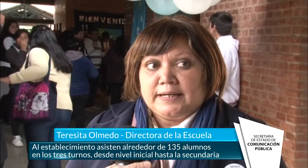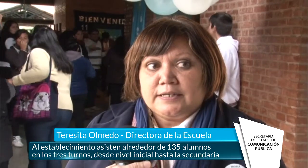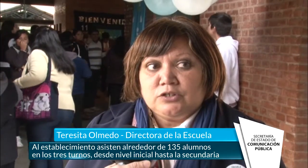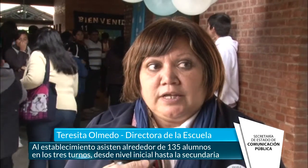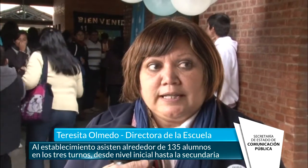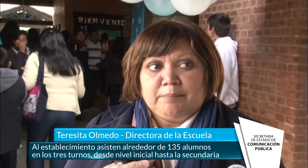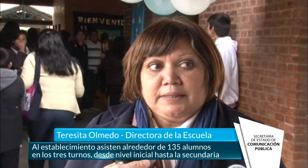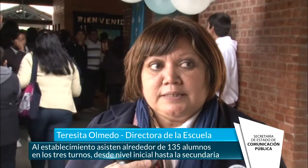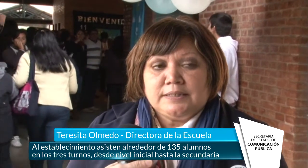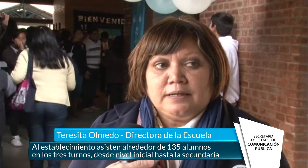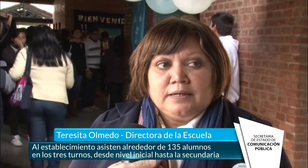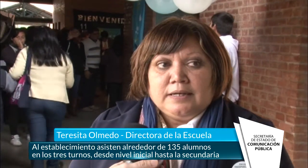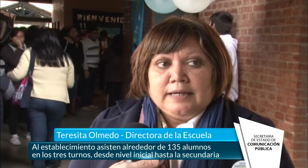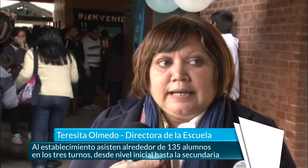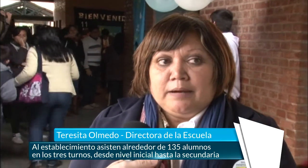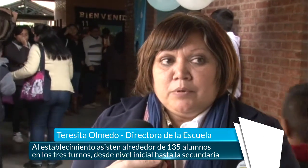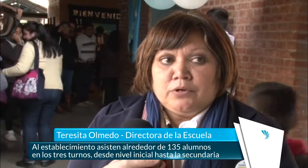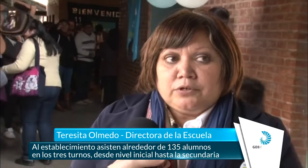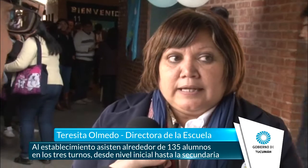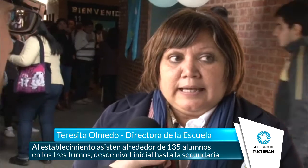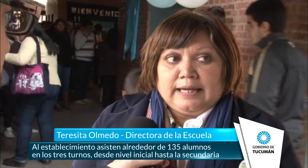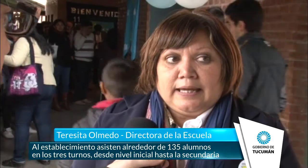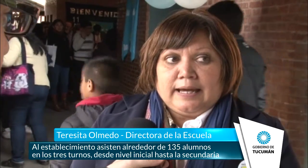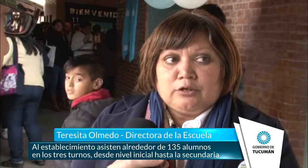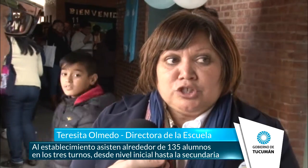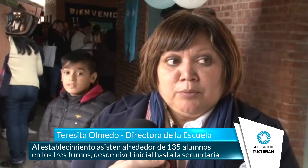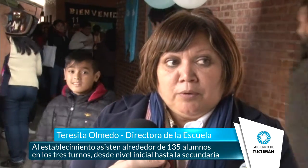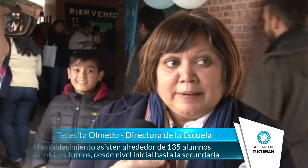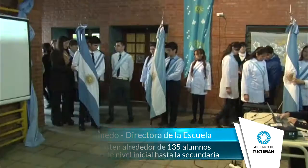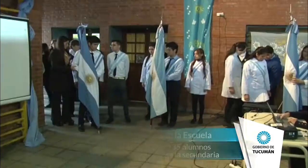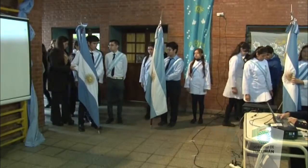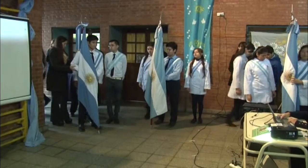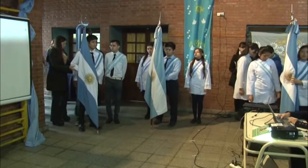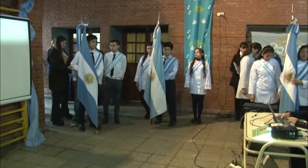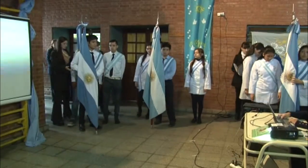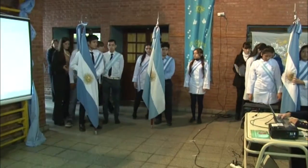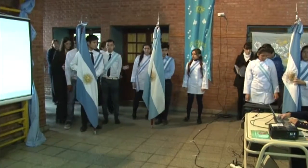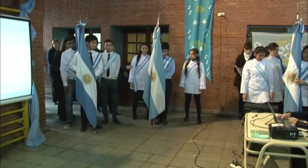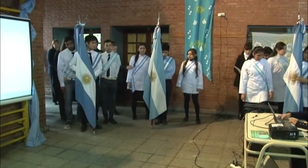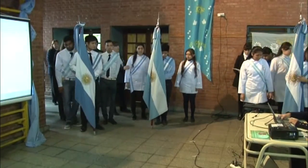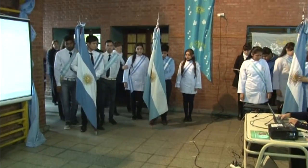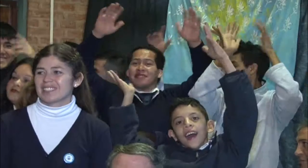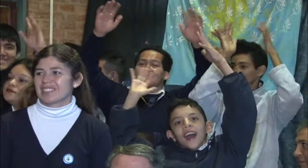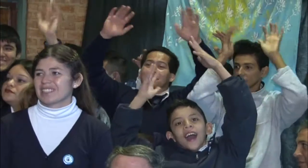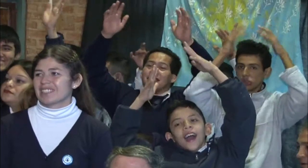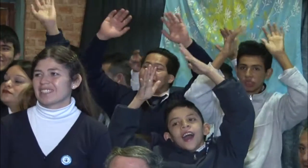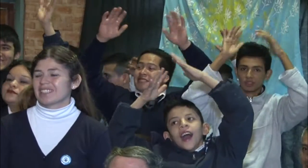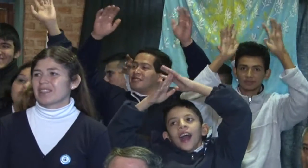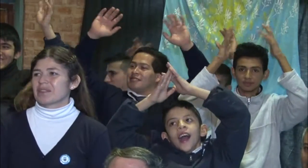Declaración de la Independencia, el amor a los símbolos patrios, la pertenencia y la identidad de las personas sordas